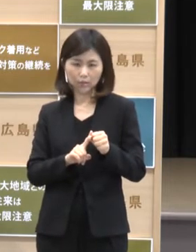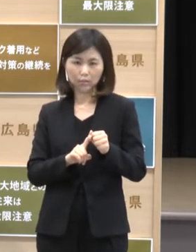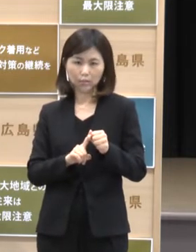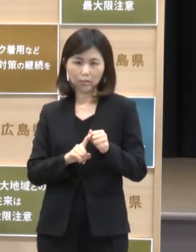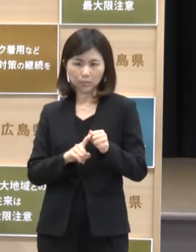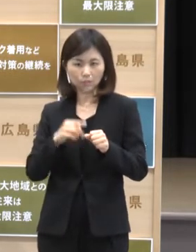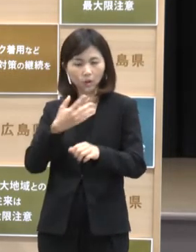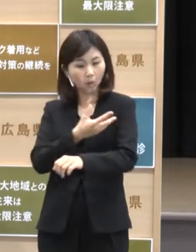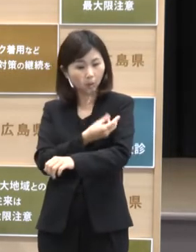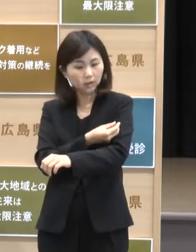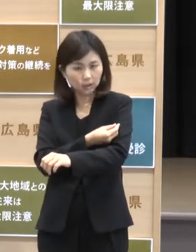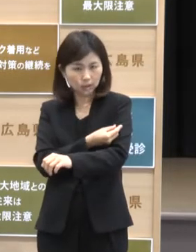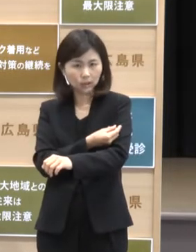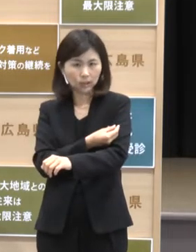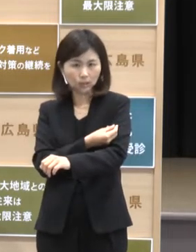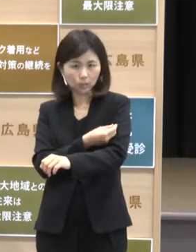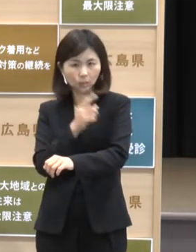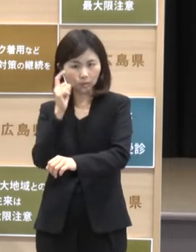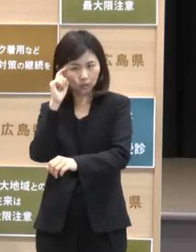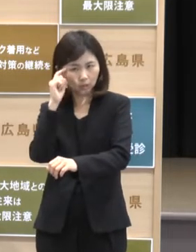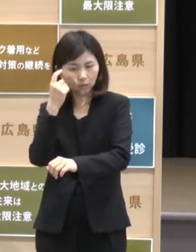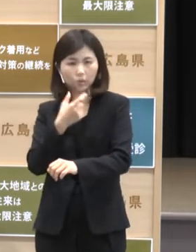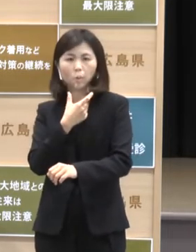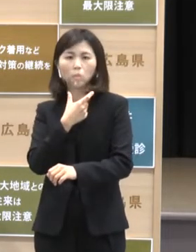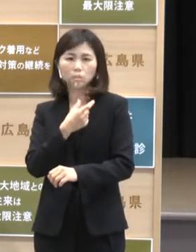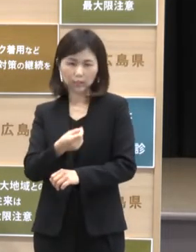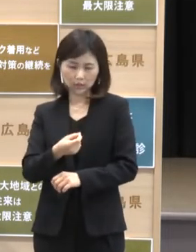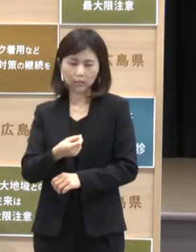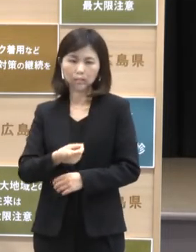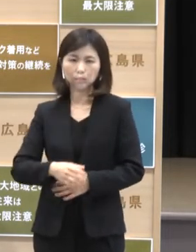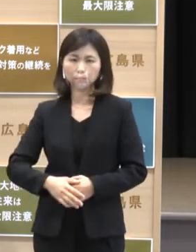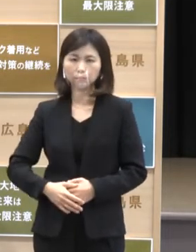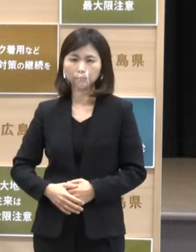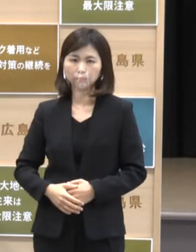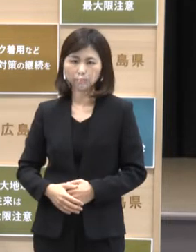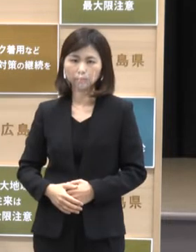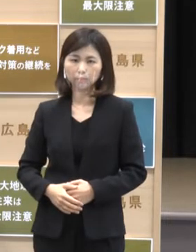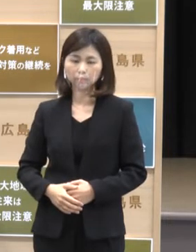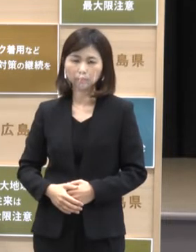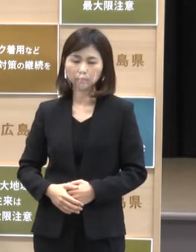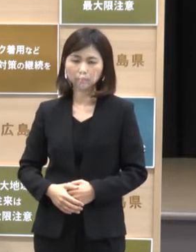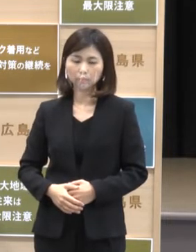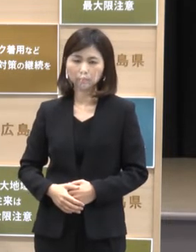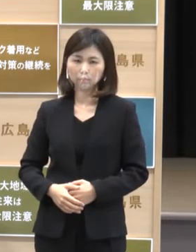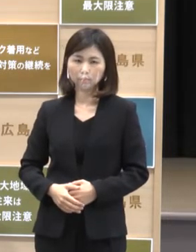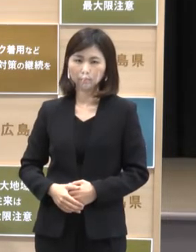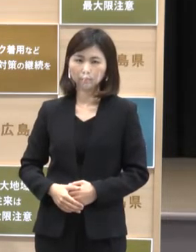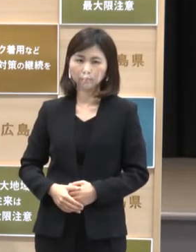検討していただきたいと、これもちょっと繰り返しですね、言っていきたいと思います。